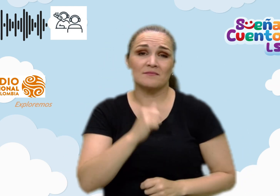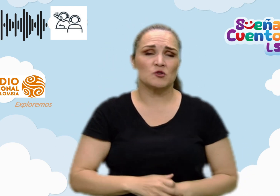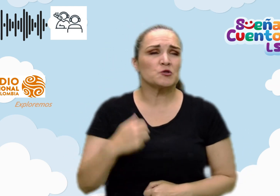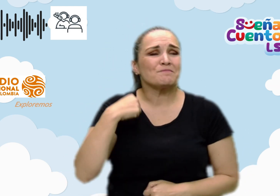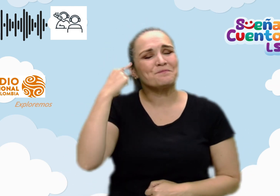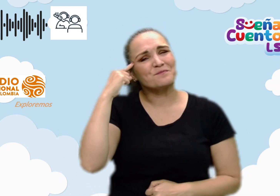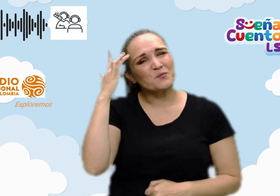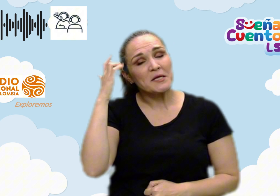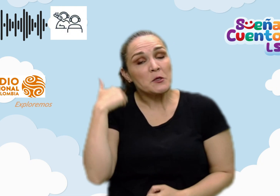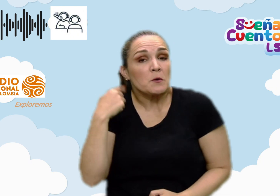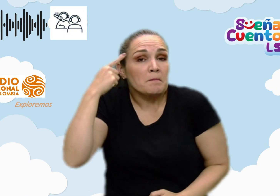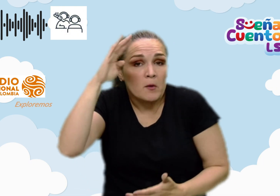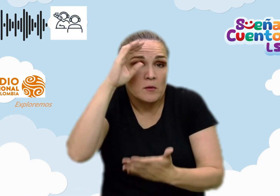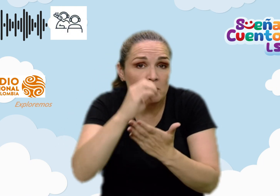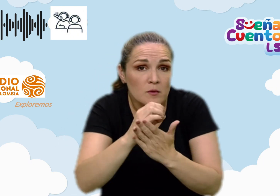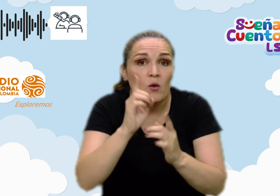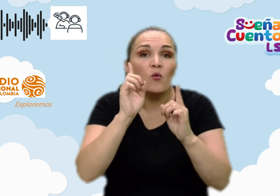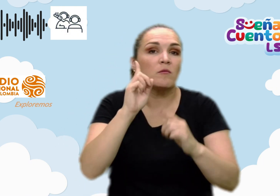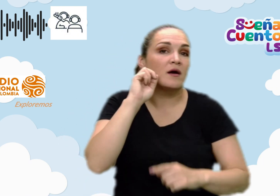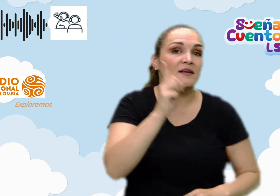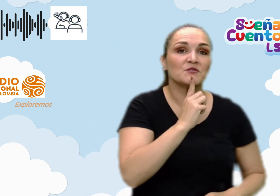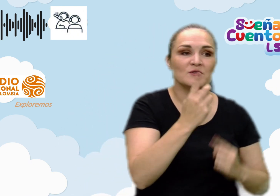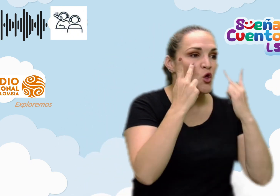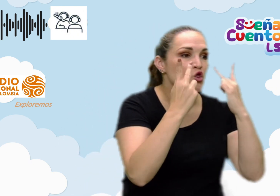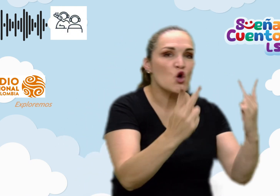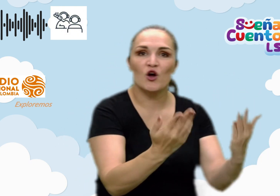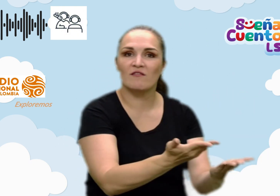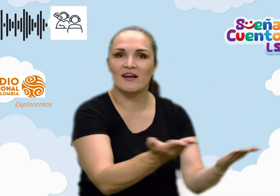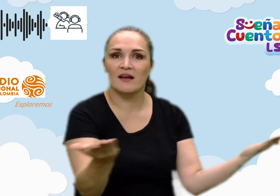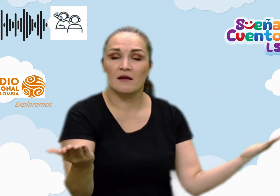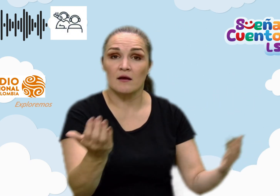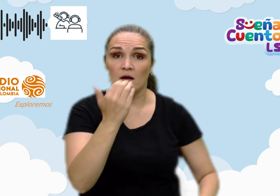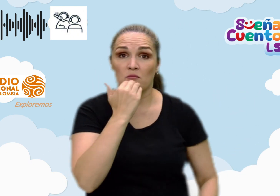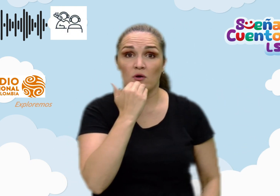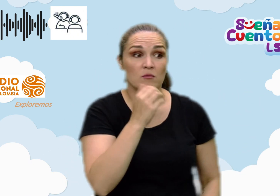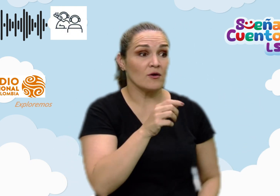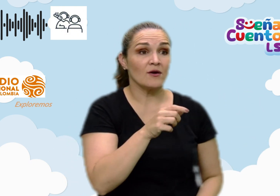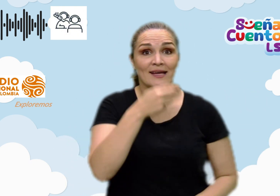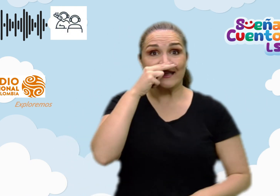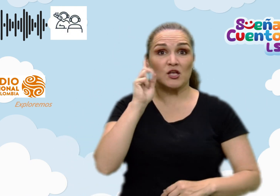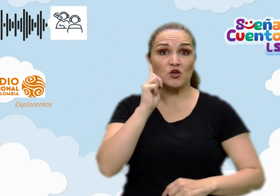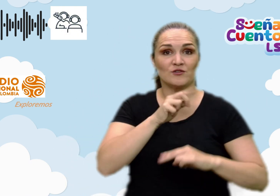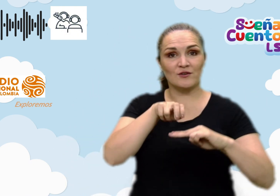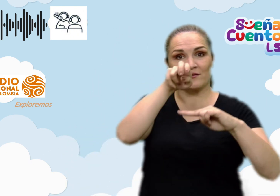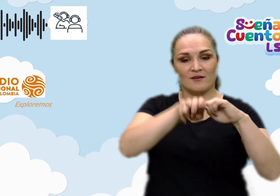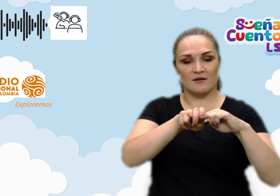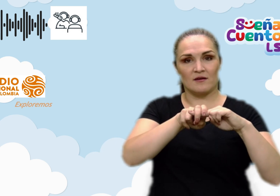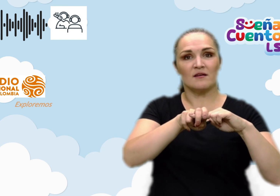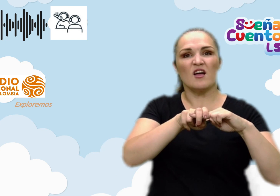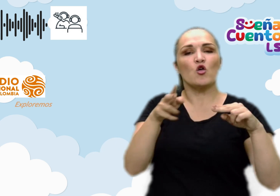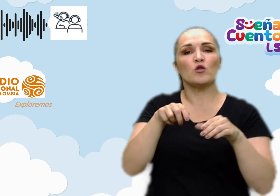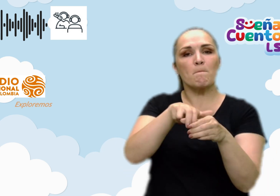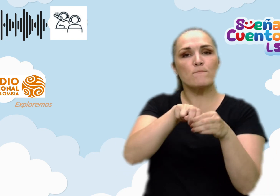contextos, y pienso yo que puede ser porque de alguna manera la sordera es invisible. Tú no sabes si el niño sordo que se